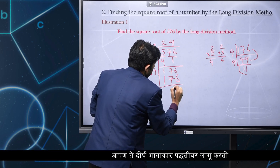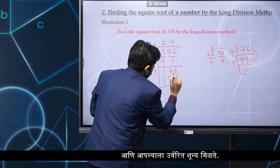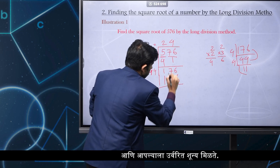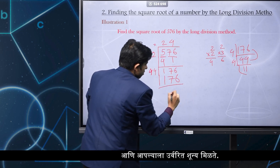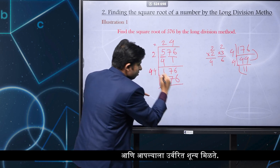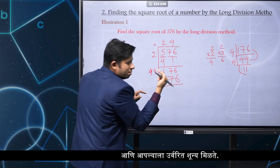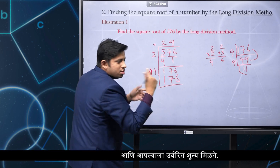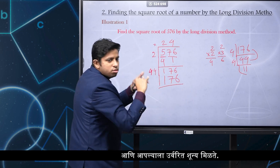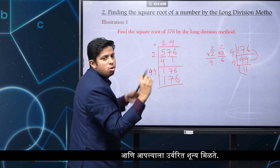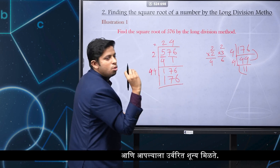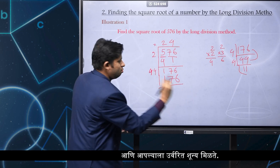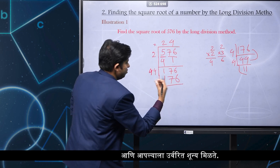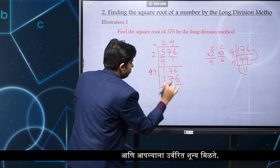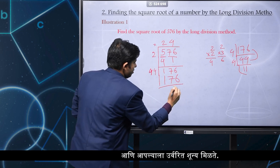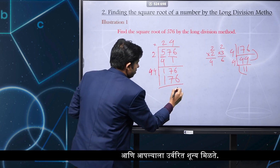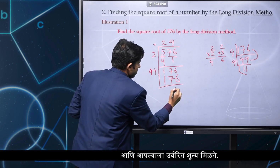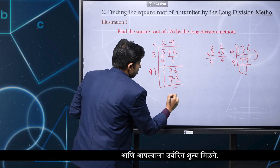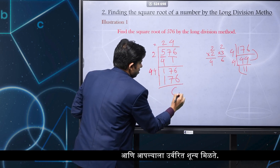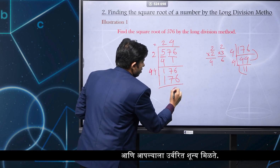आणि आपल्याला उर्वरित शून्य मिळते.